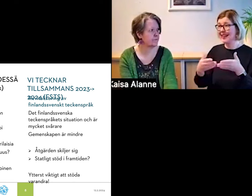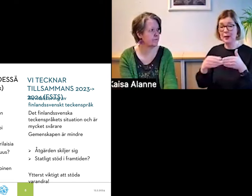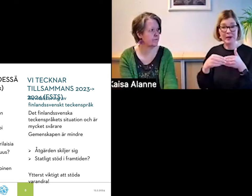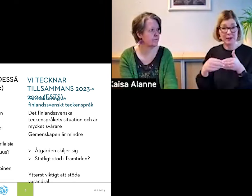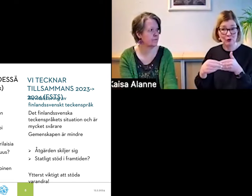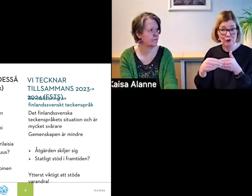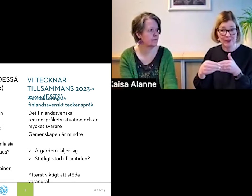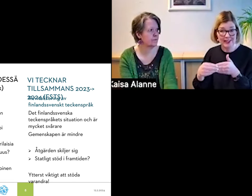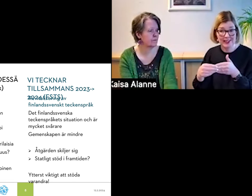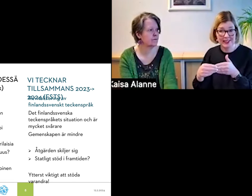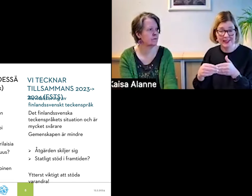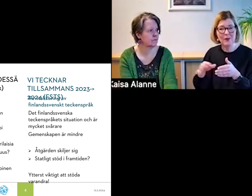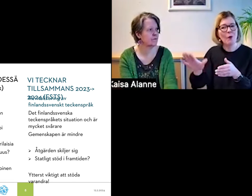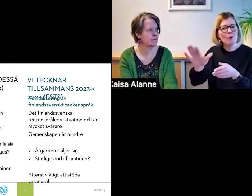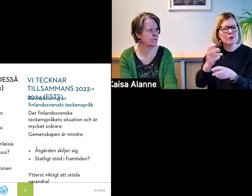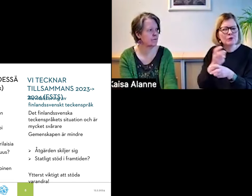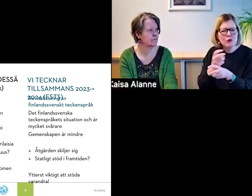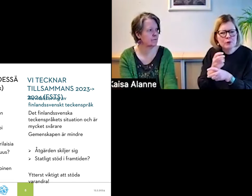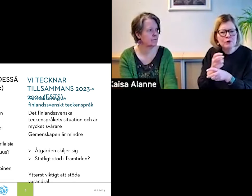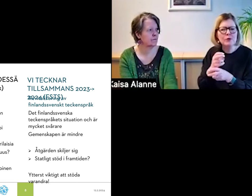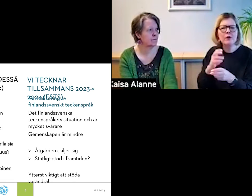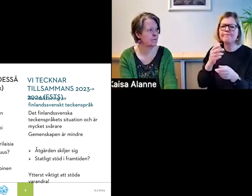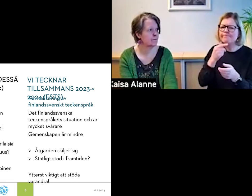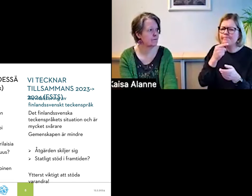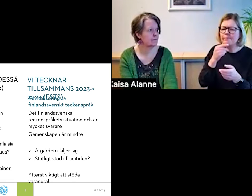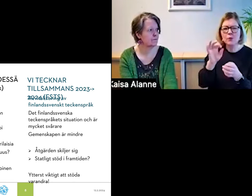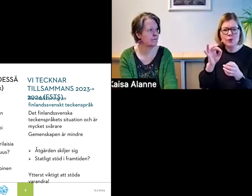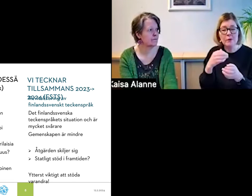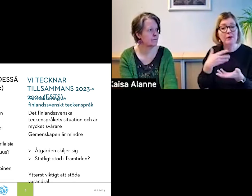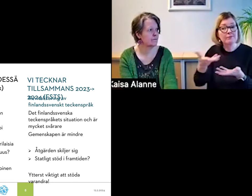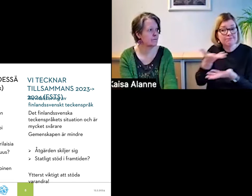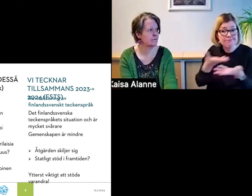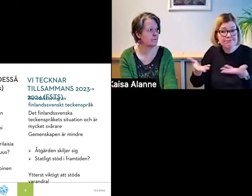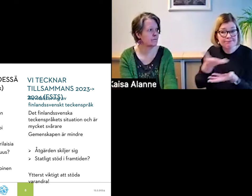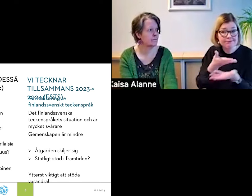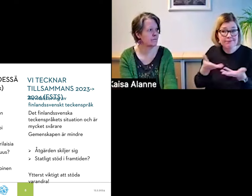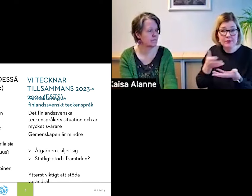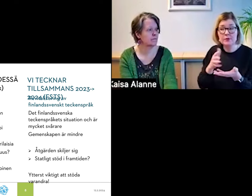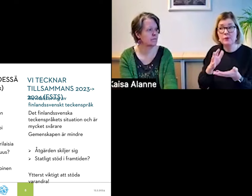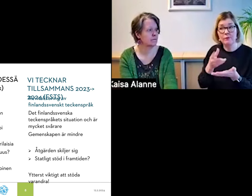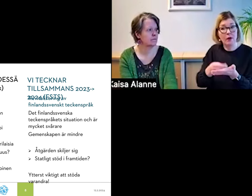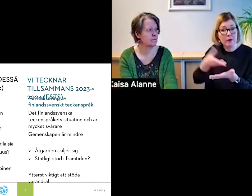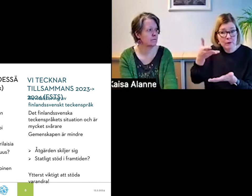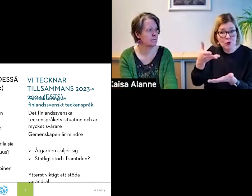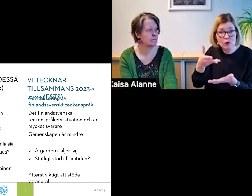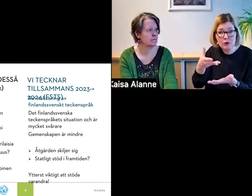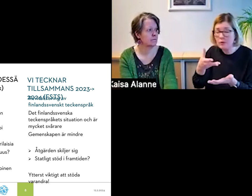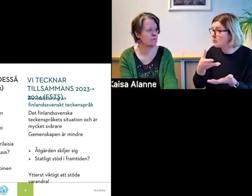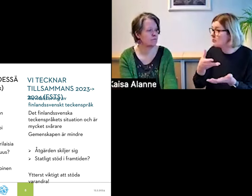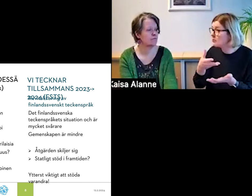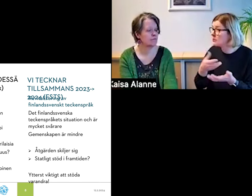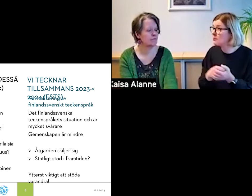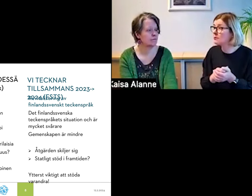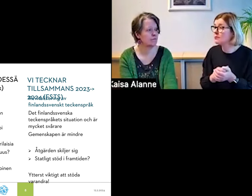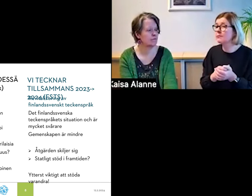Jos ajatellaan nyt esimerkiksi kielimentorointia, jota heillä käynnistellään ja kokeillaan, niin käymme